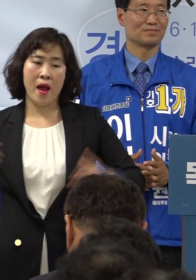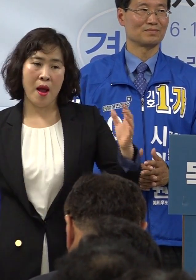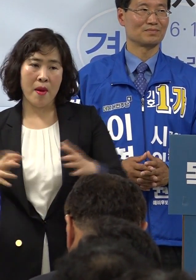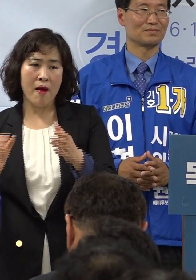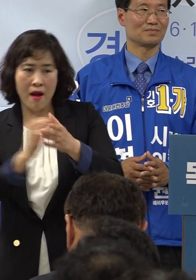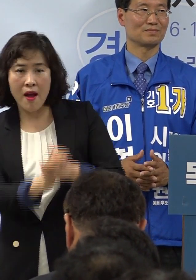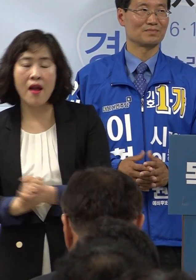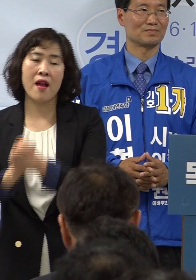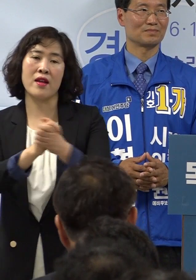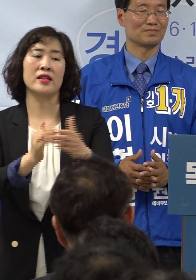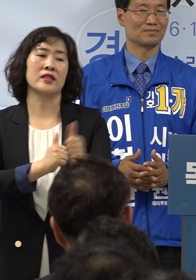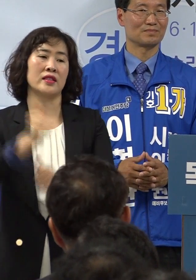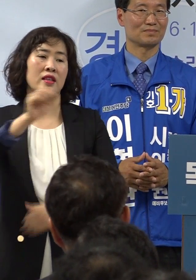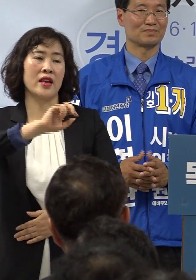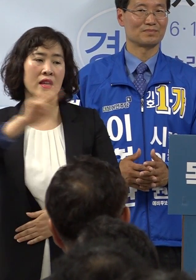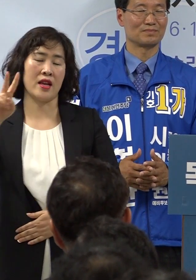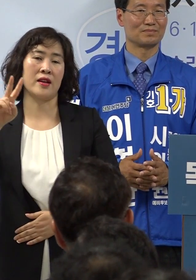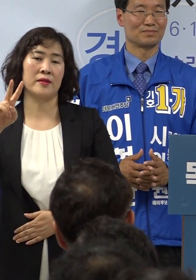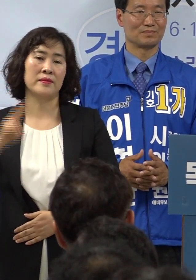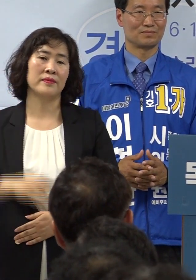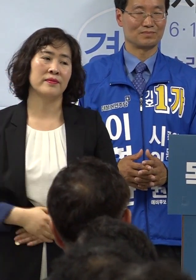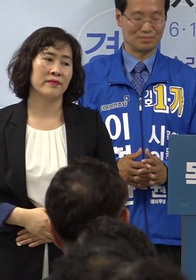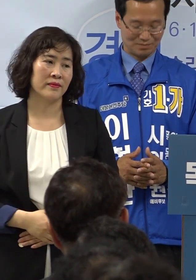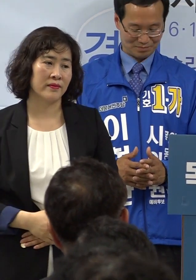돼서 승리해야지만